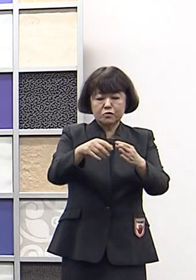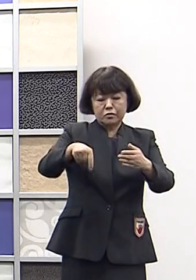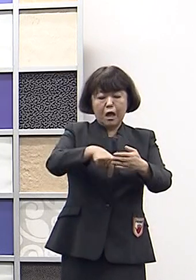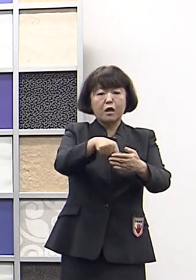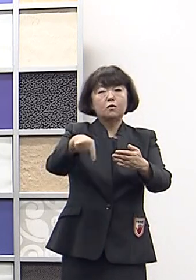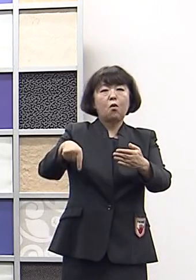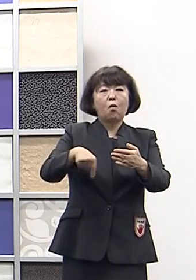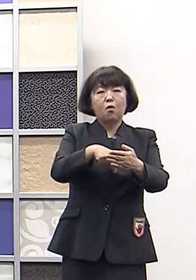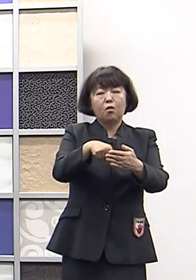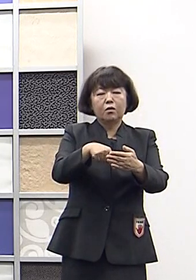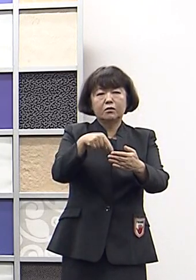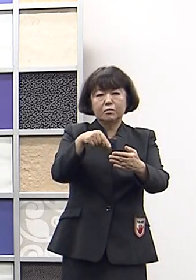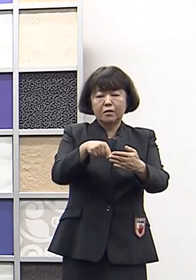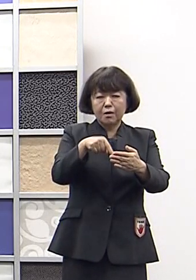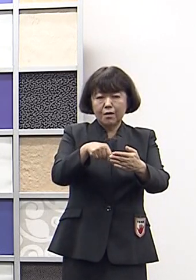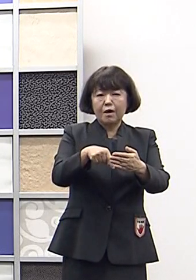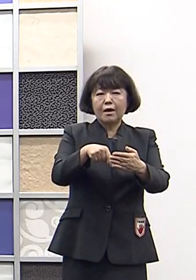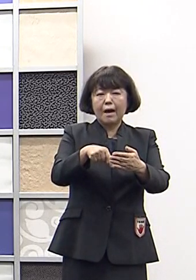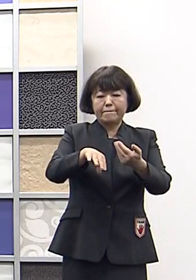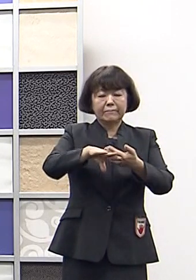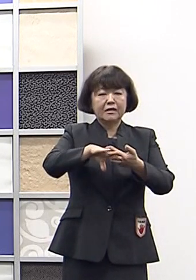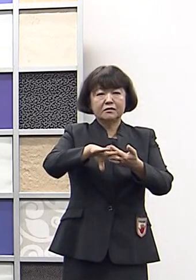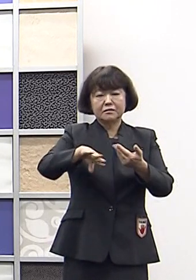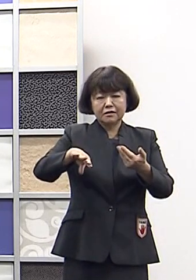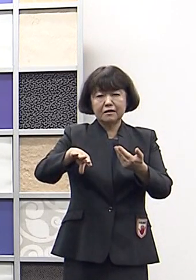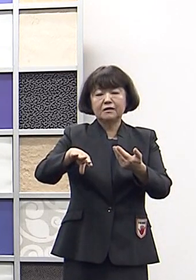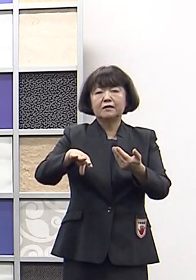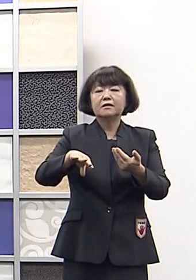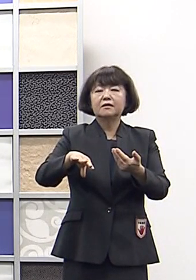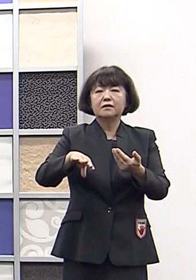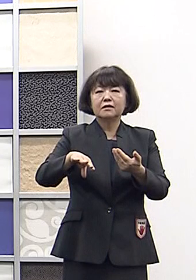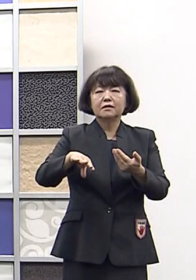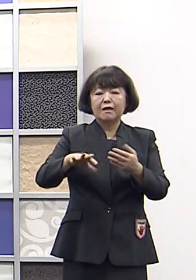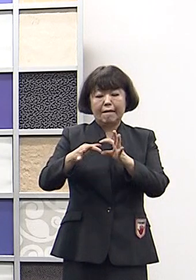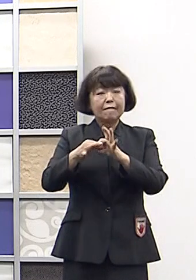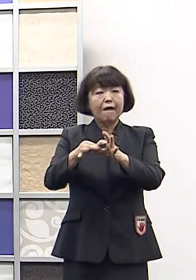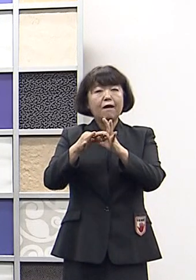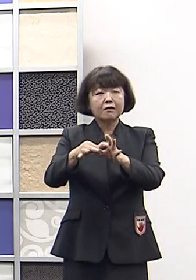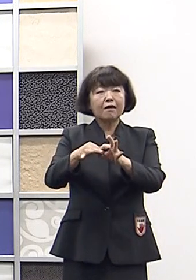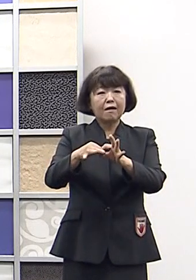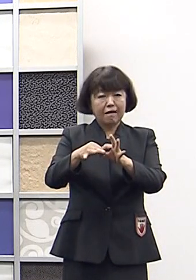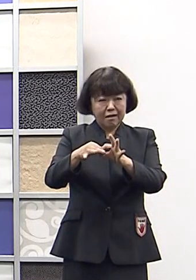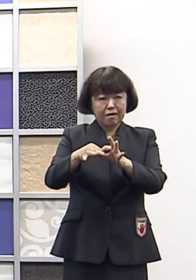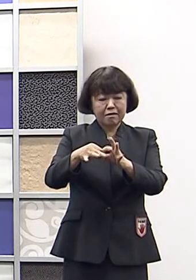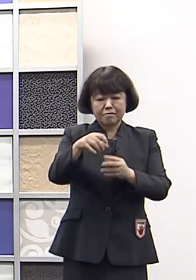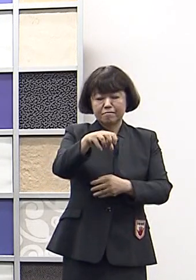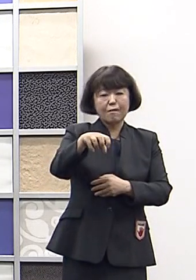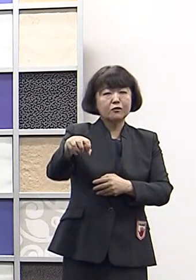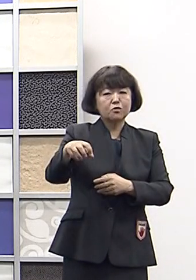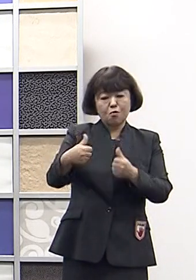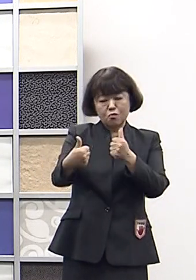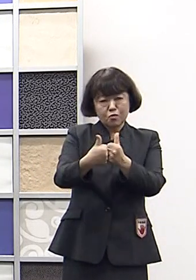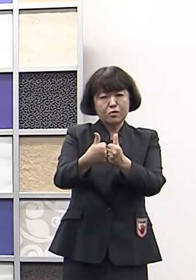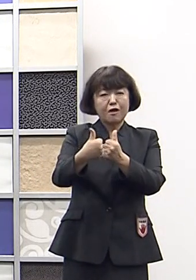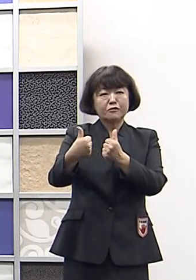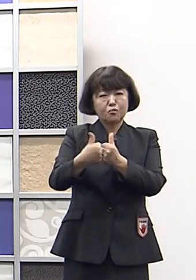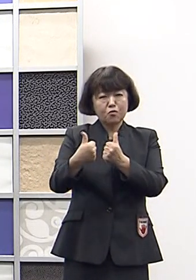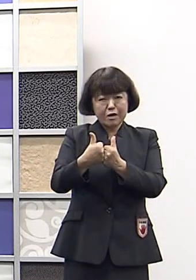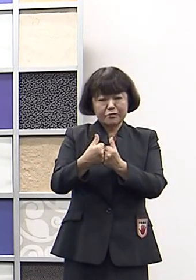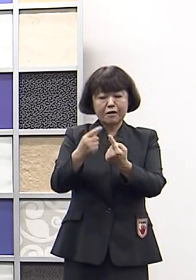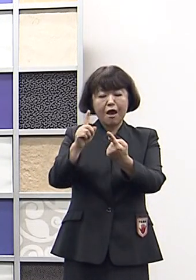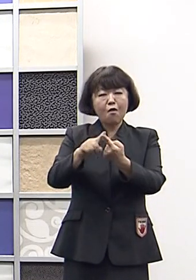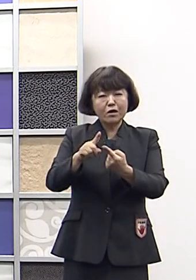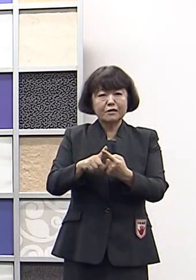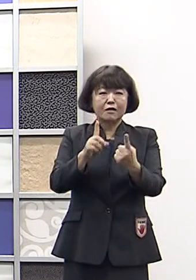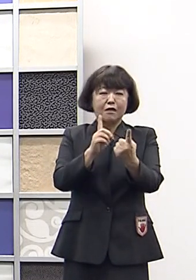ポイントに関しましては、また別途ですね、関係当局とも相談して、適切な対応を取ってまいりたいと思います